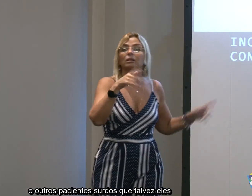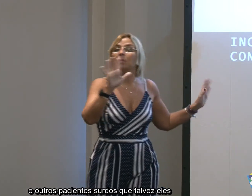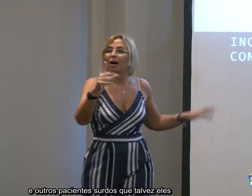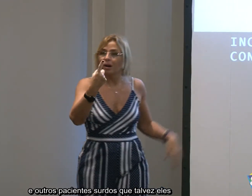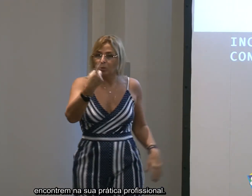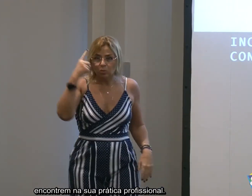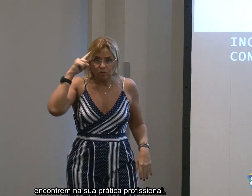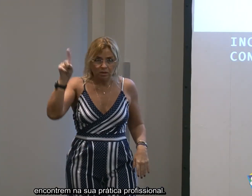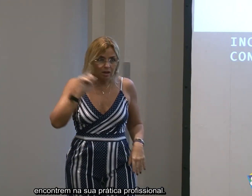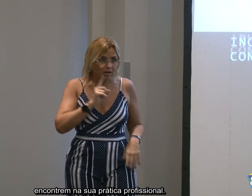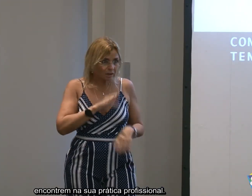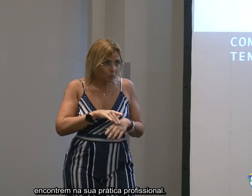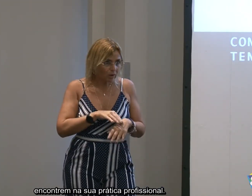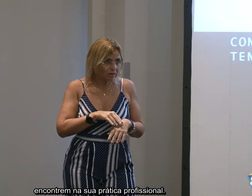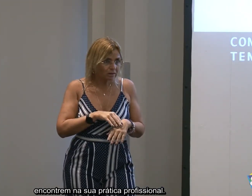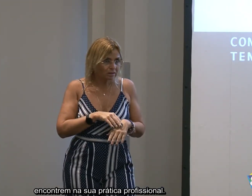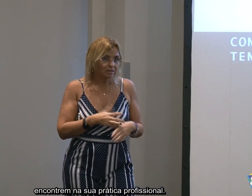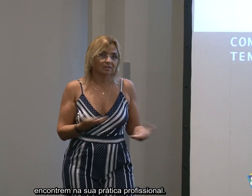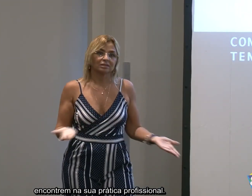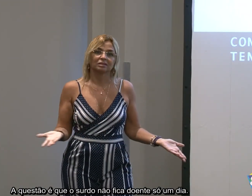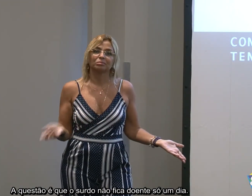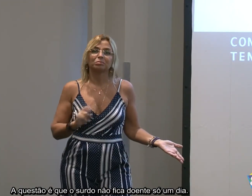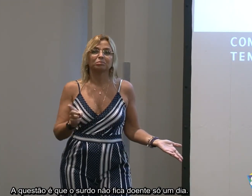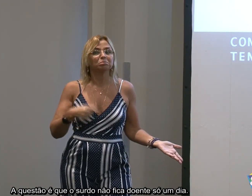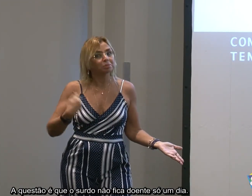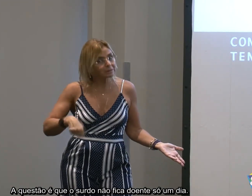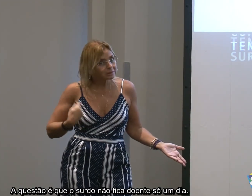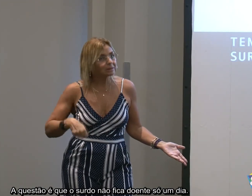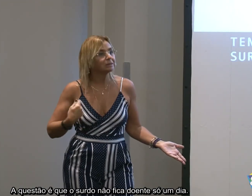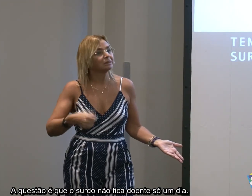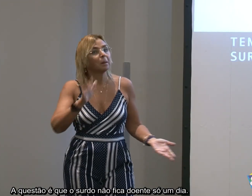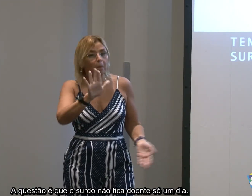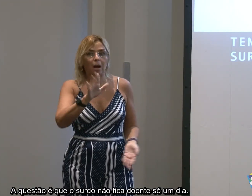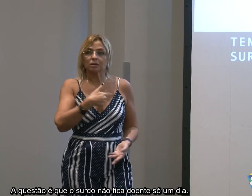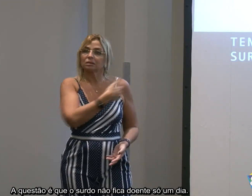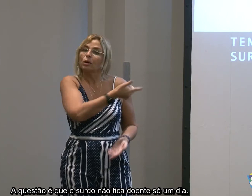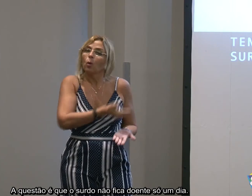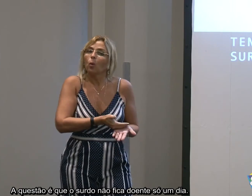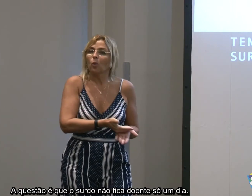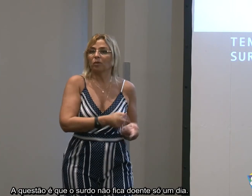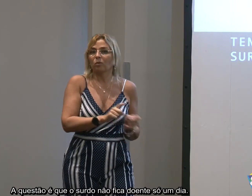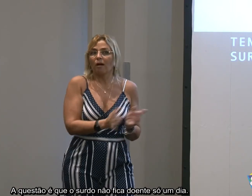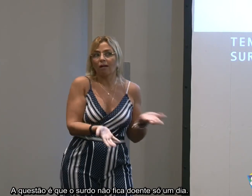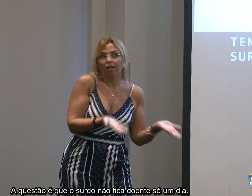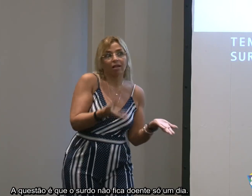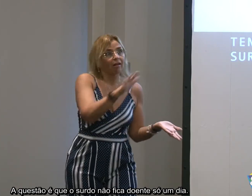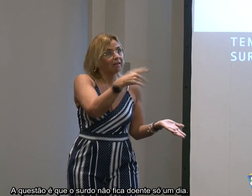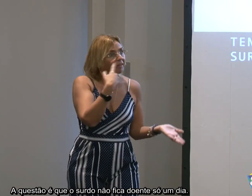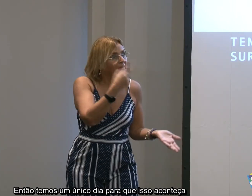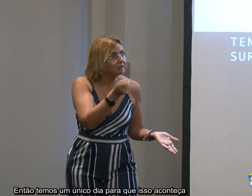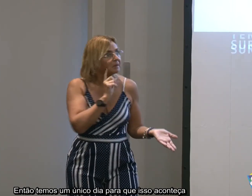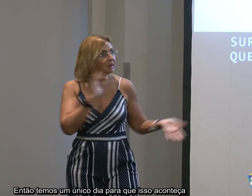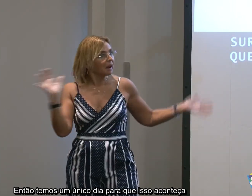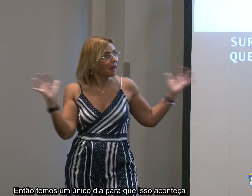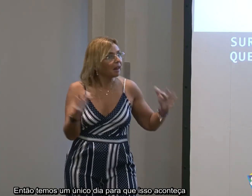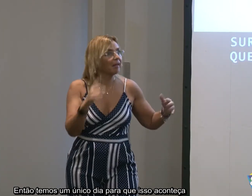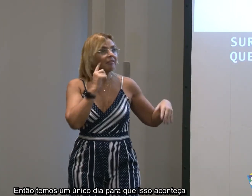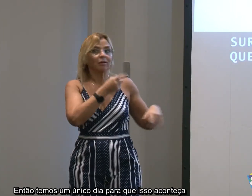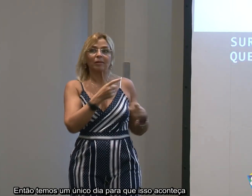eles encontrem na sua prática profissional, né? A questão é que o surdo, ele não fica doente só um dia, né? Então, a gente tem